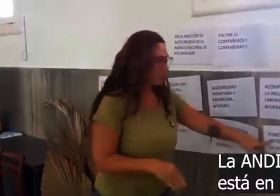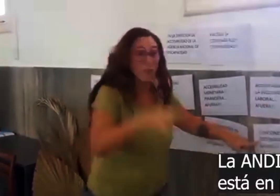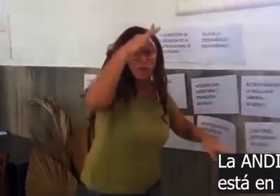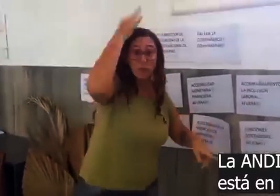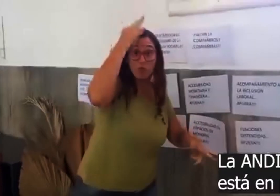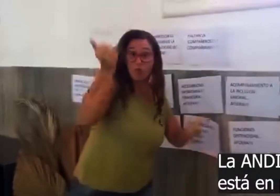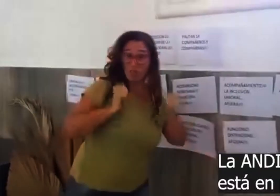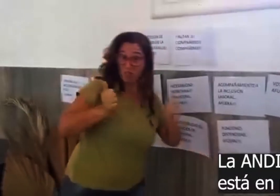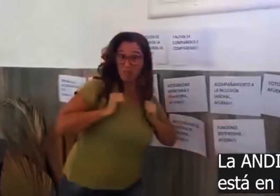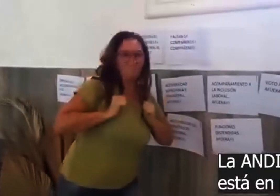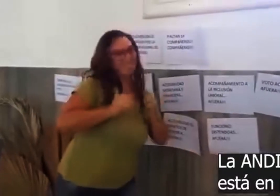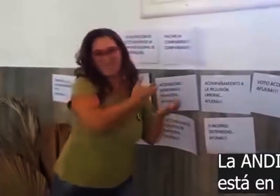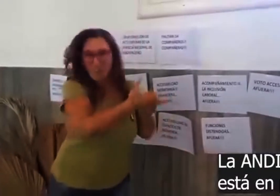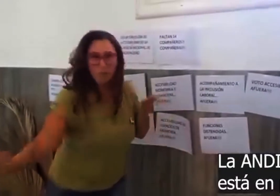Funciones distendidas, afuera.